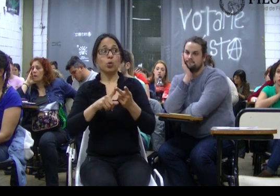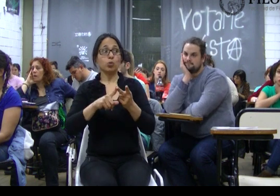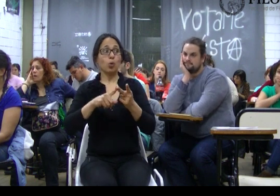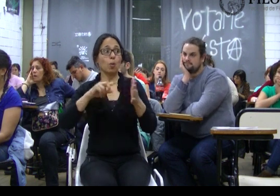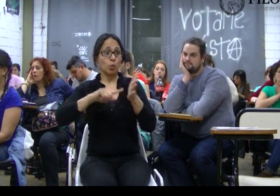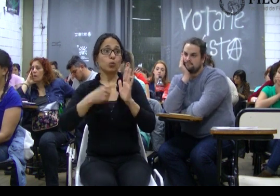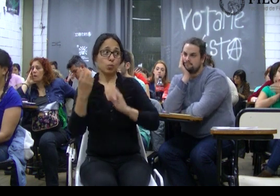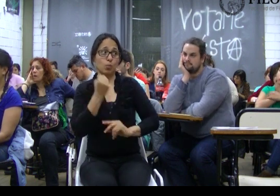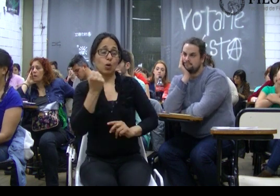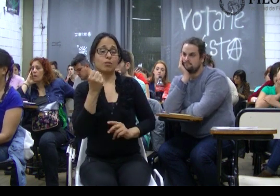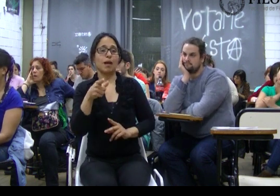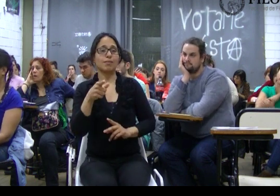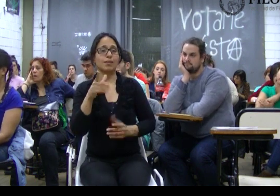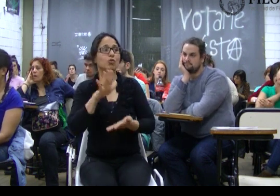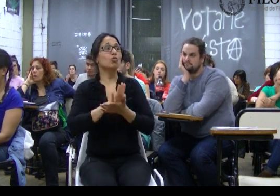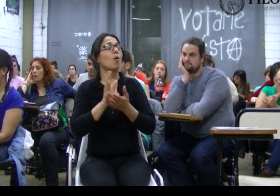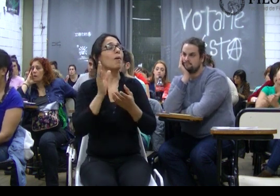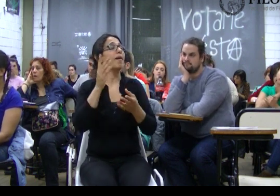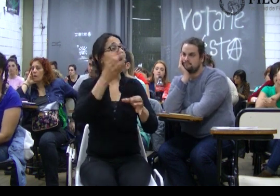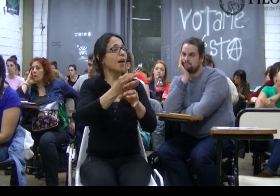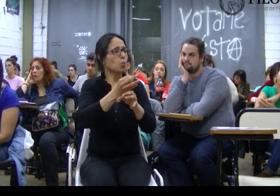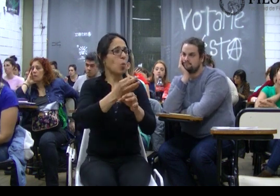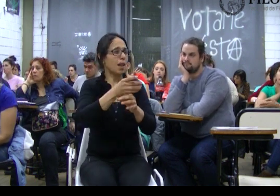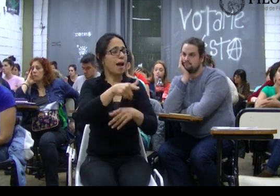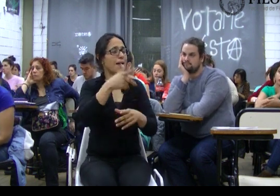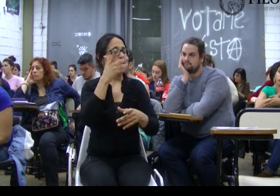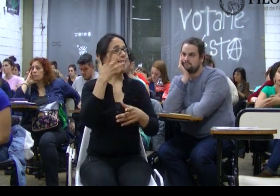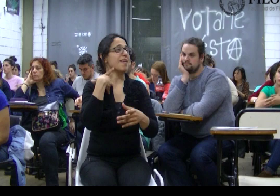en relación a las escuelas, que son las familias.